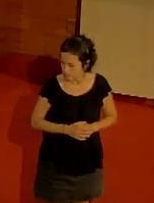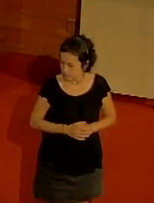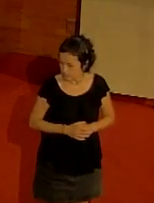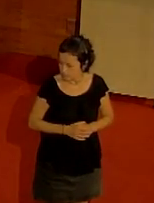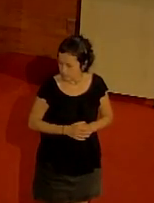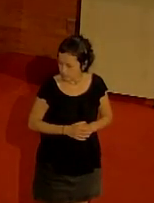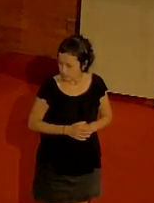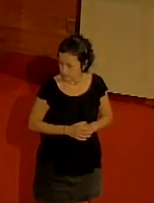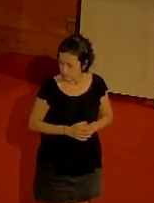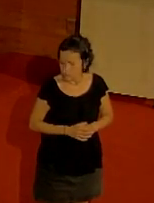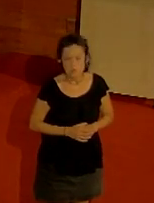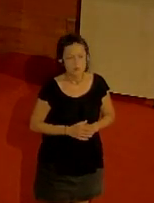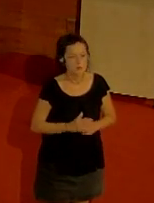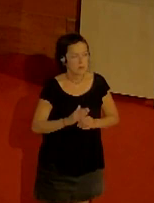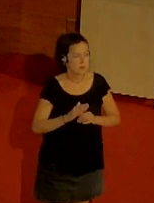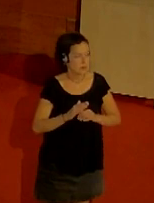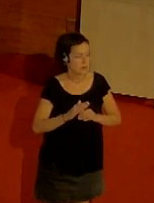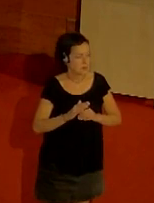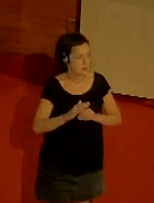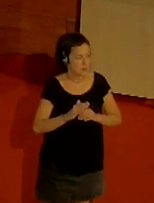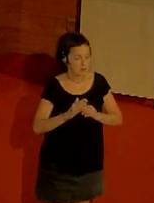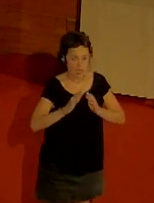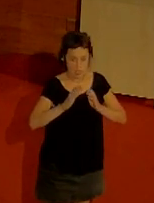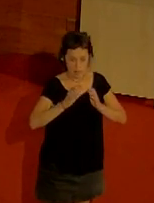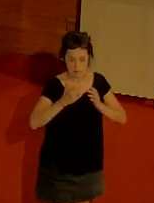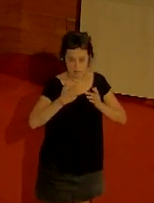Al final haremos preguntas, pero si por el camino tenéis algún